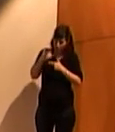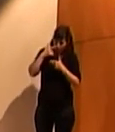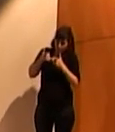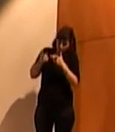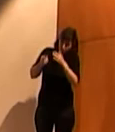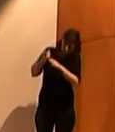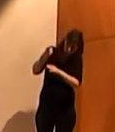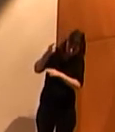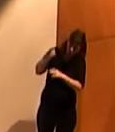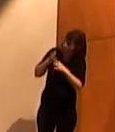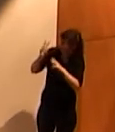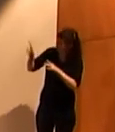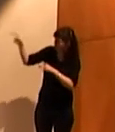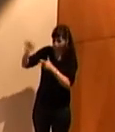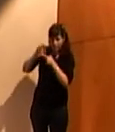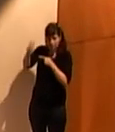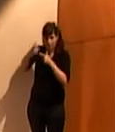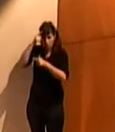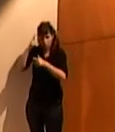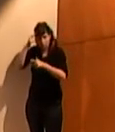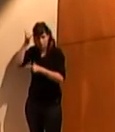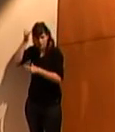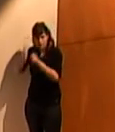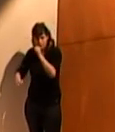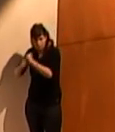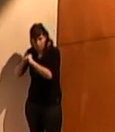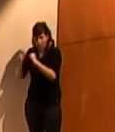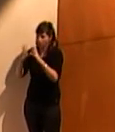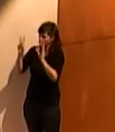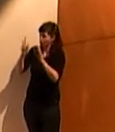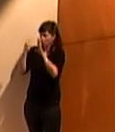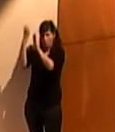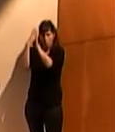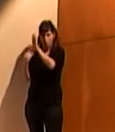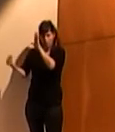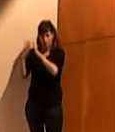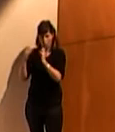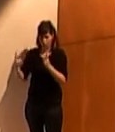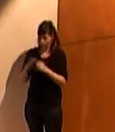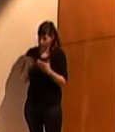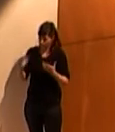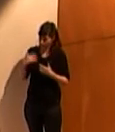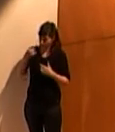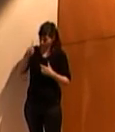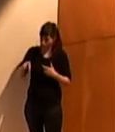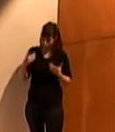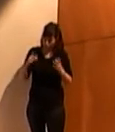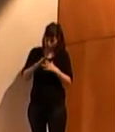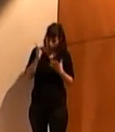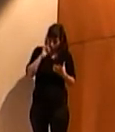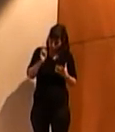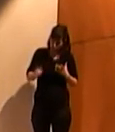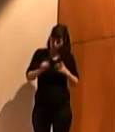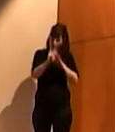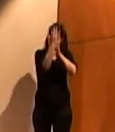d'innovant, d'exemplaire. Et la question, c'est comment faire de cette démarche quelque chose